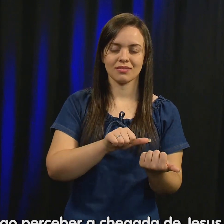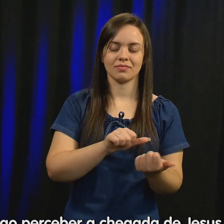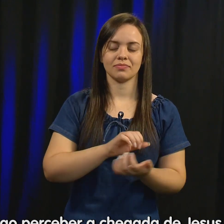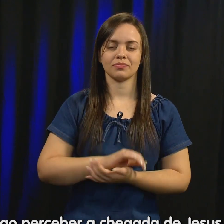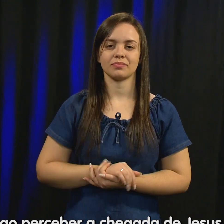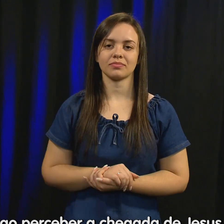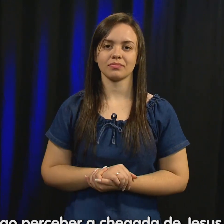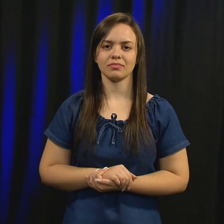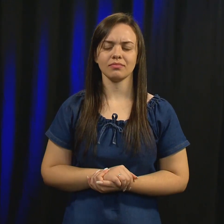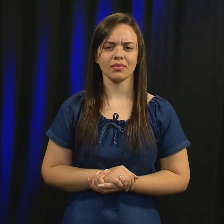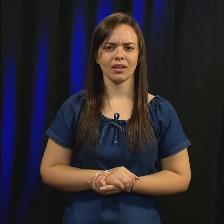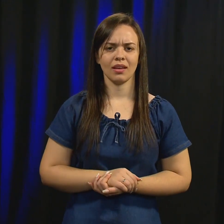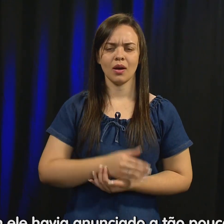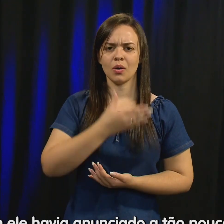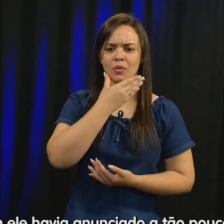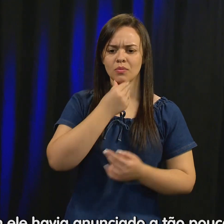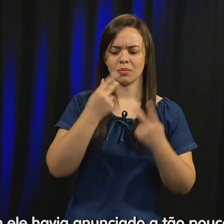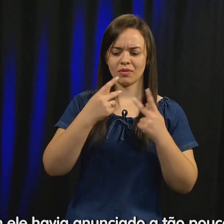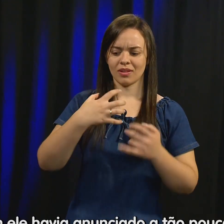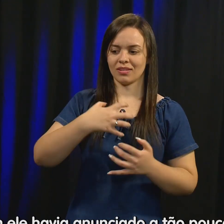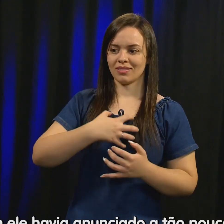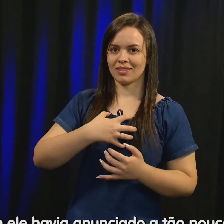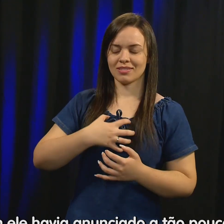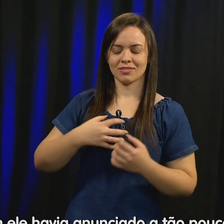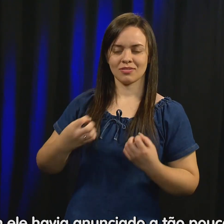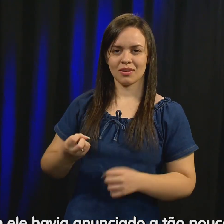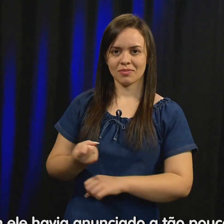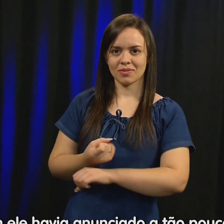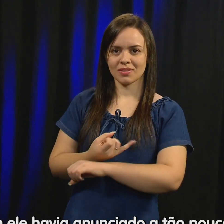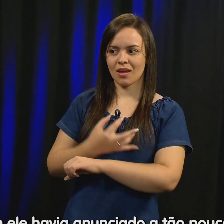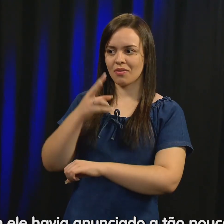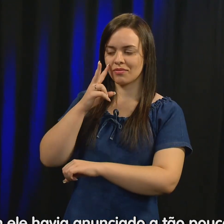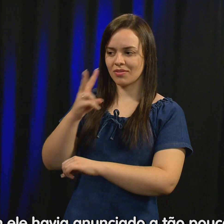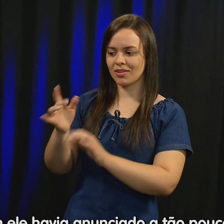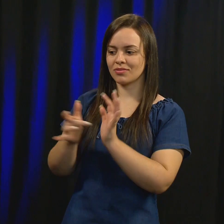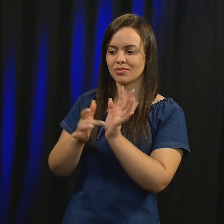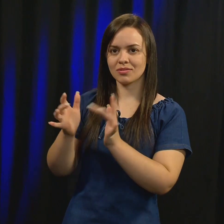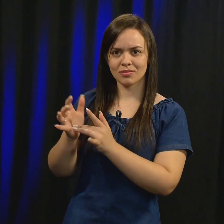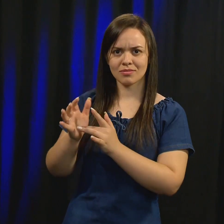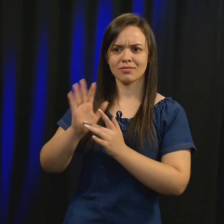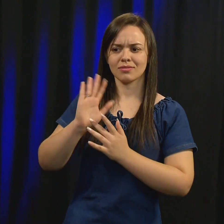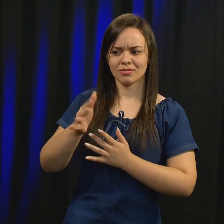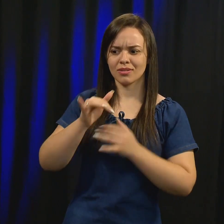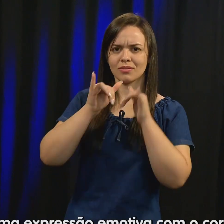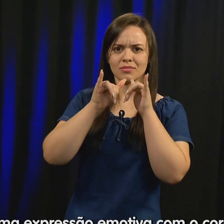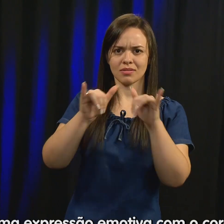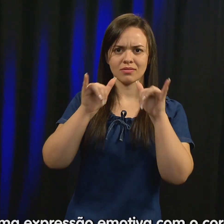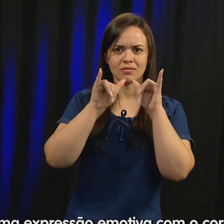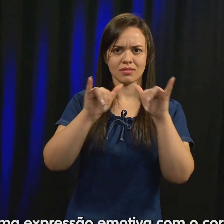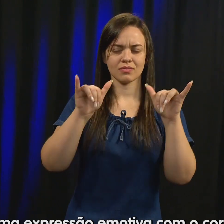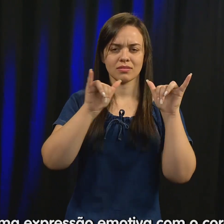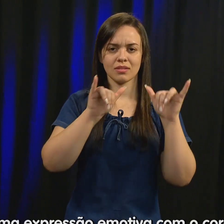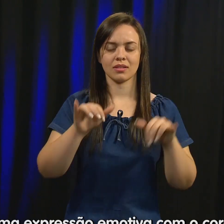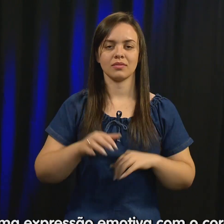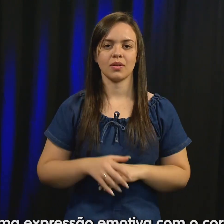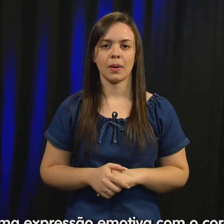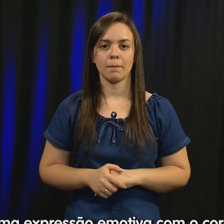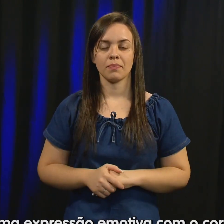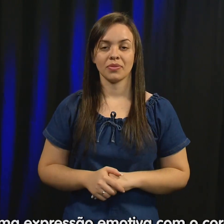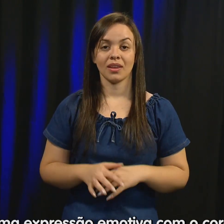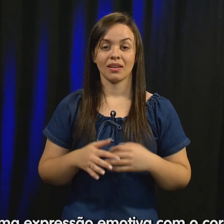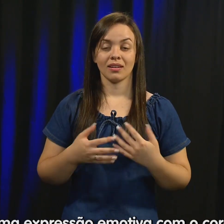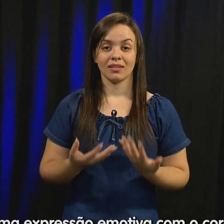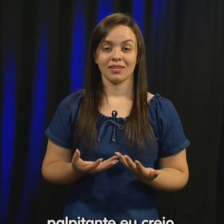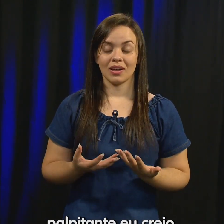a chegada de Jesus, de quem ele havia anunciado há tão pouco tempo. Em uma expressão